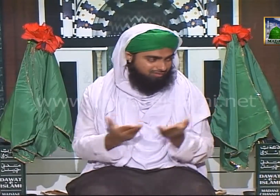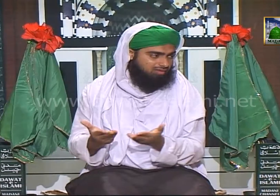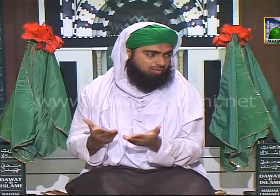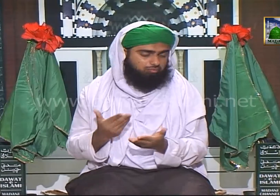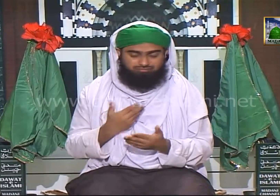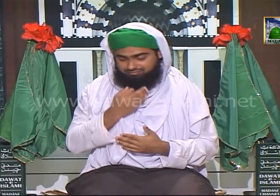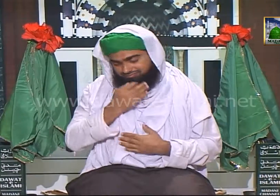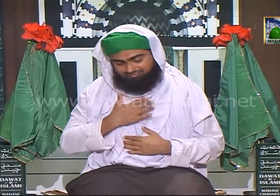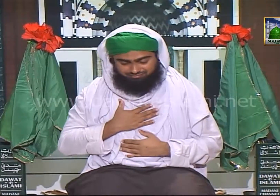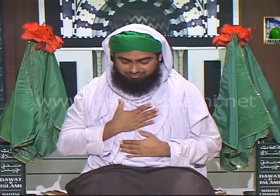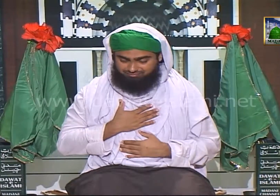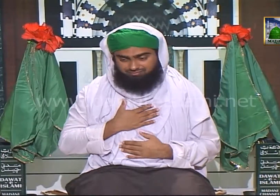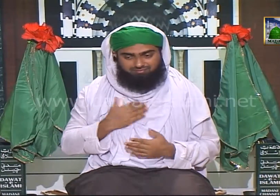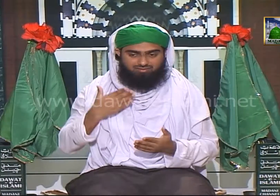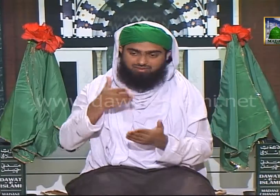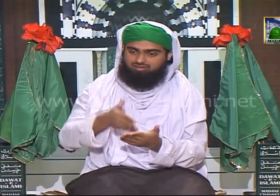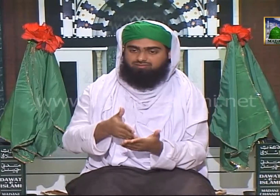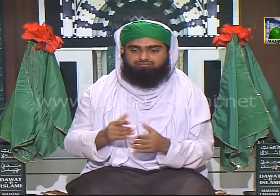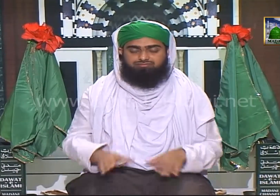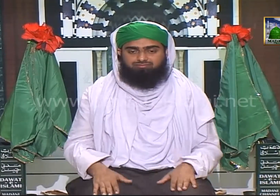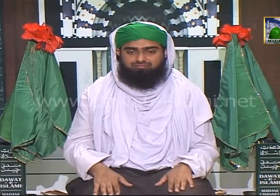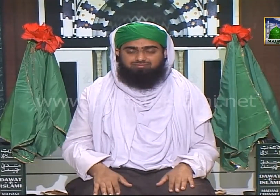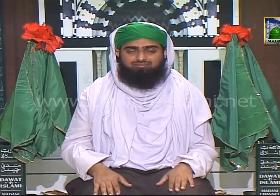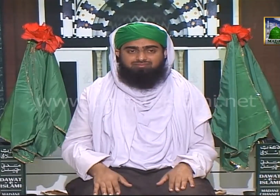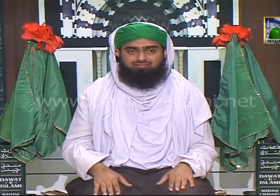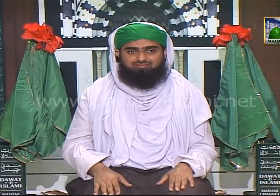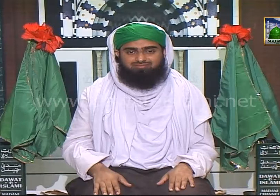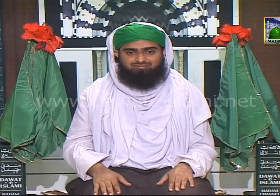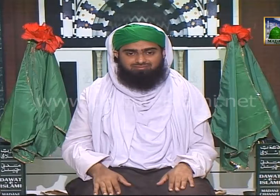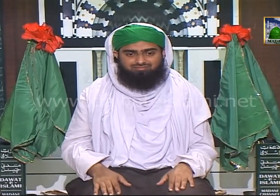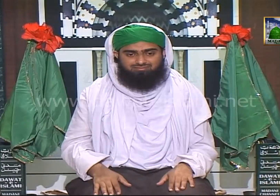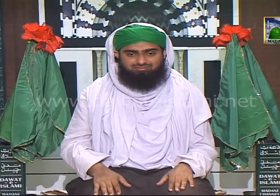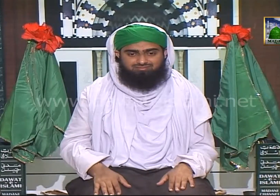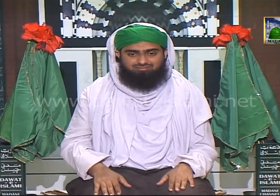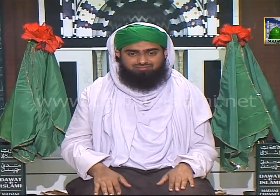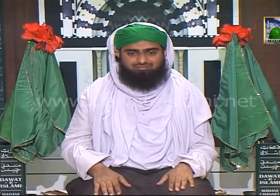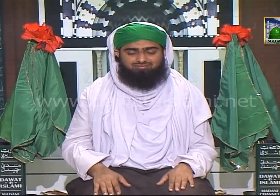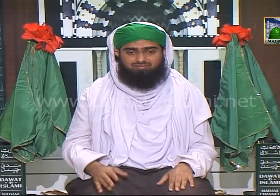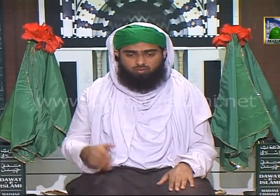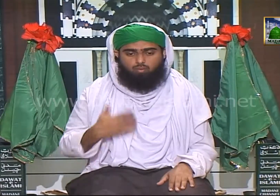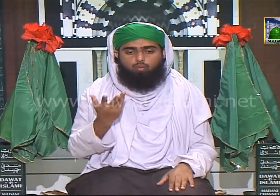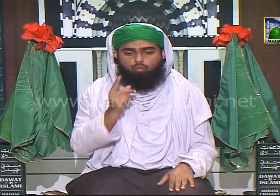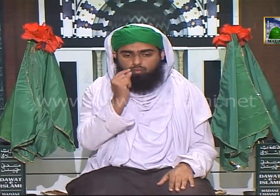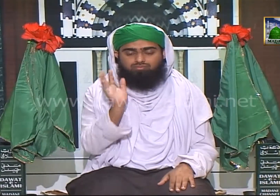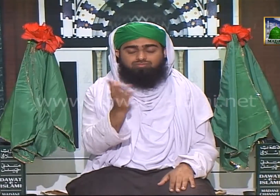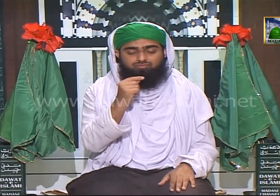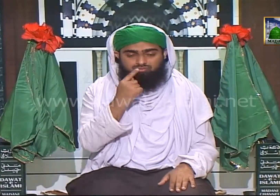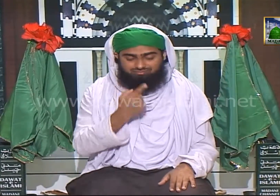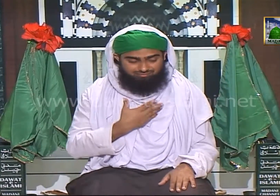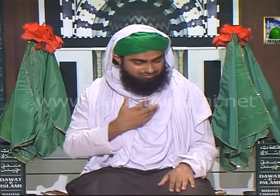थे, बिल्कुल साहब खादिम। अगर कोई कहे कि मैं आपका खादिम, उसको दे दो, मेरे कान दबा दे, फिर देखे तमाशा उसका खादिम साहब का। हालांकि खादिम का